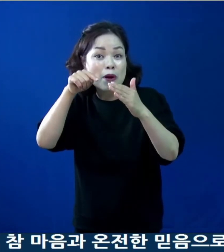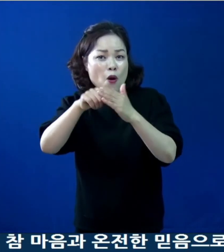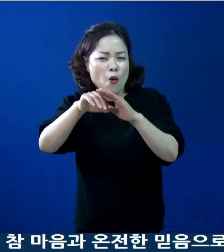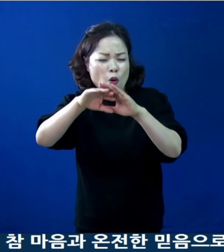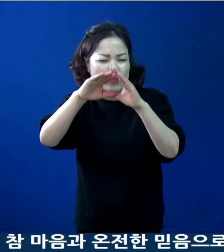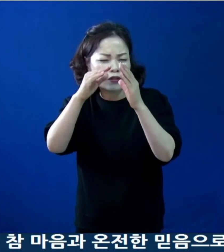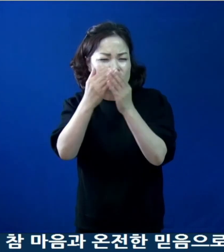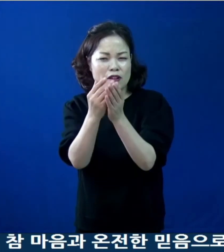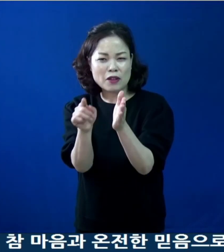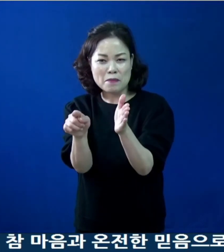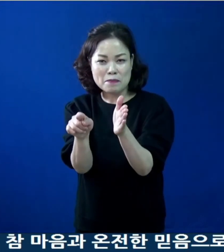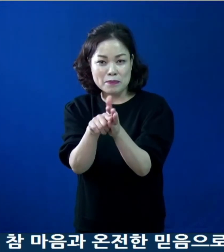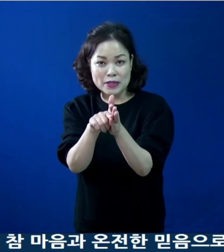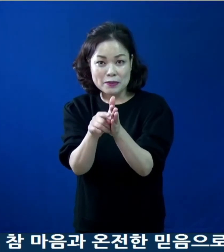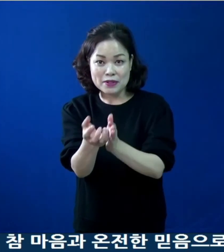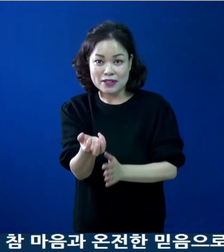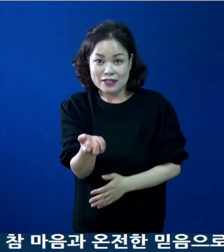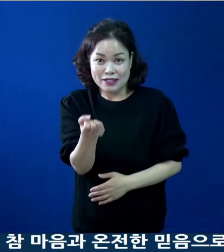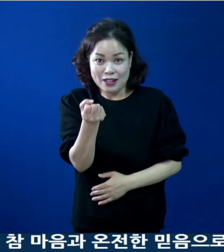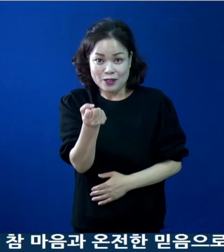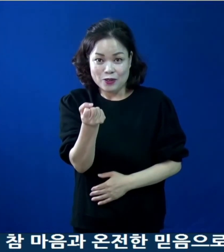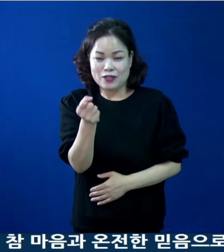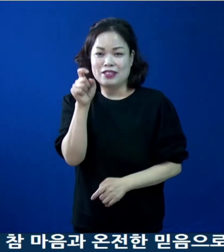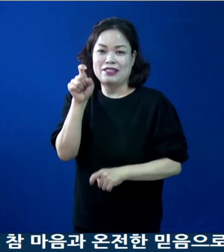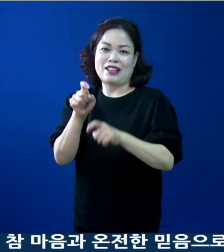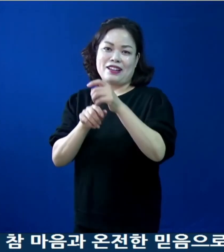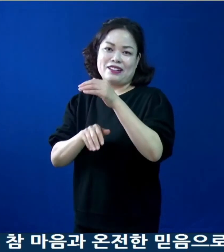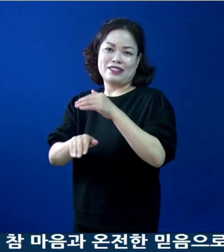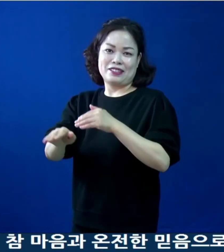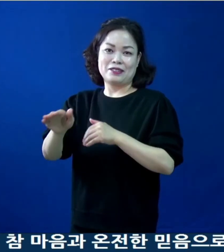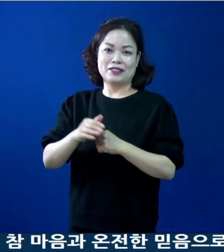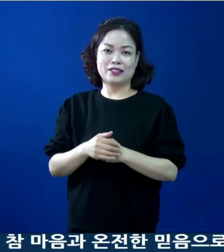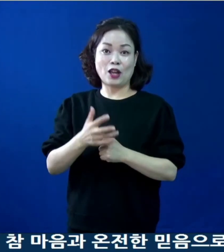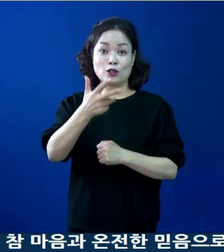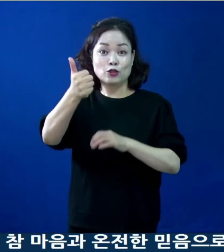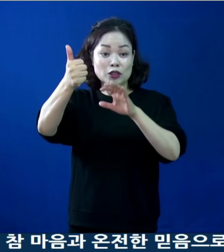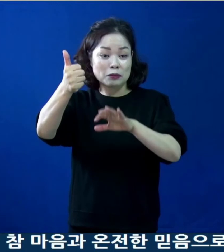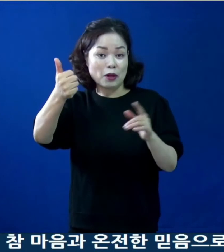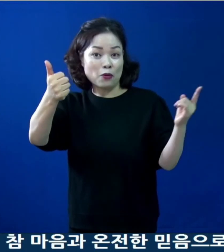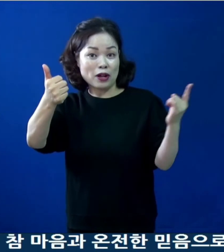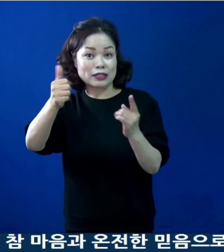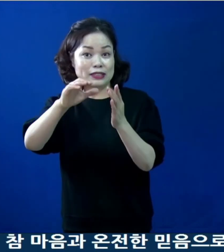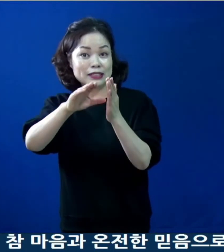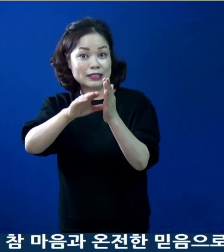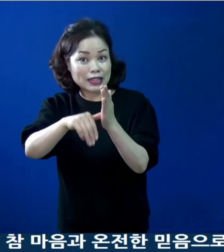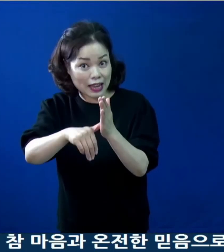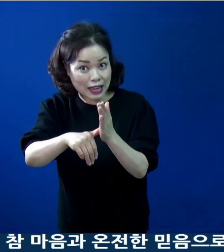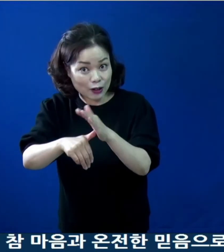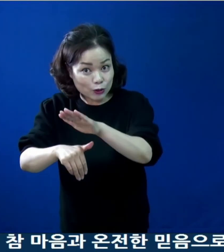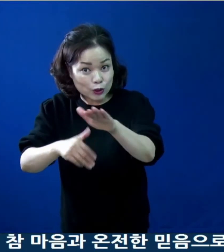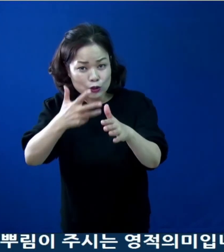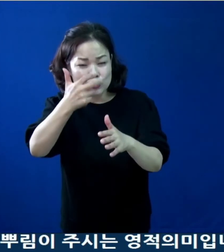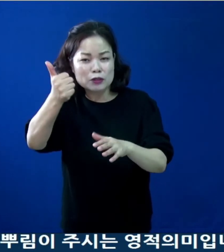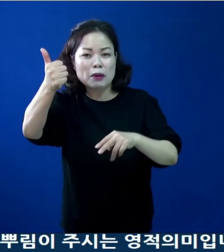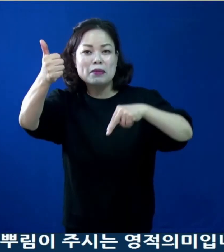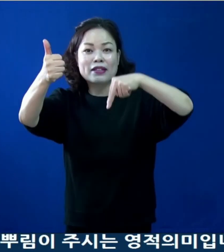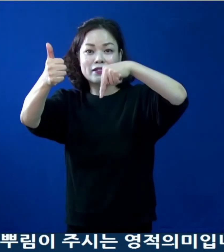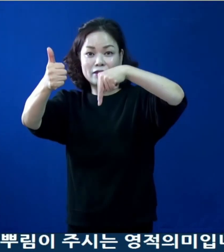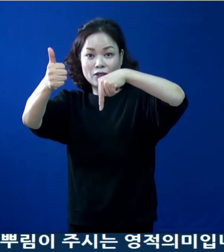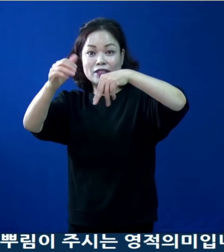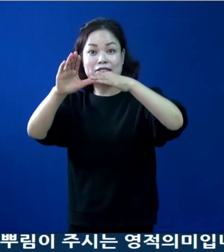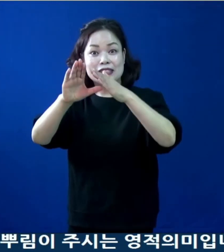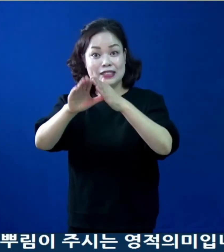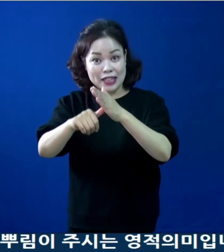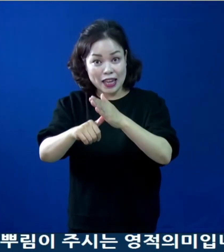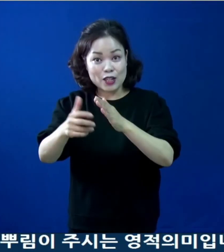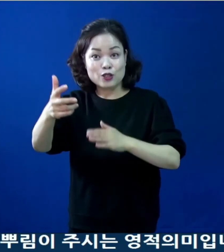온전한 믿음을 가지고 나아가는 겁니다. 여러분, 주님 앞에 왔을 때, 우리가 주님 앞에 섰을 때,